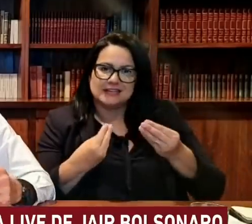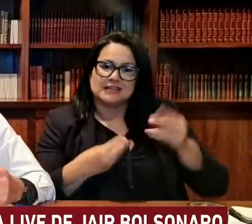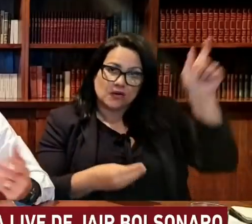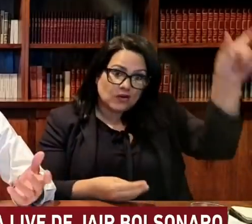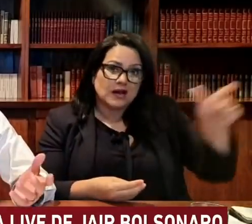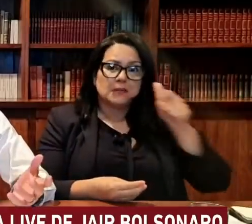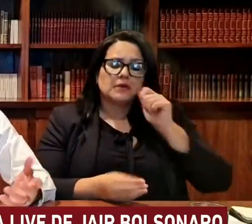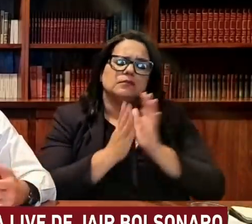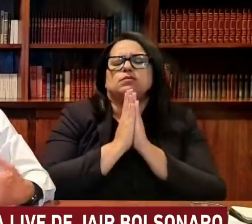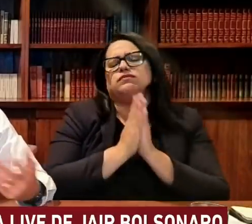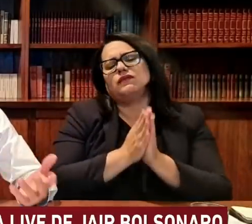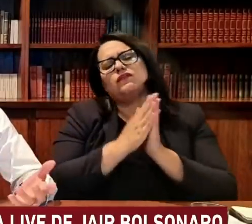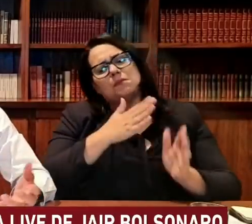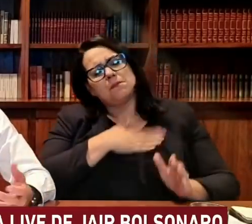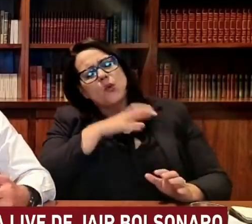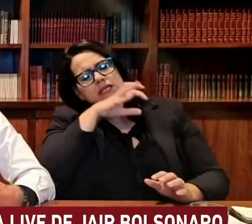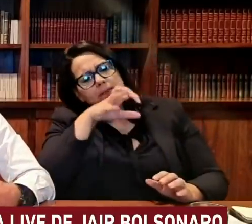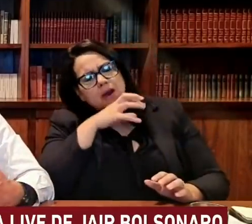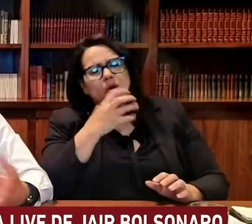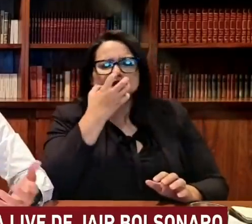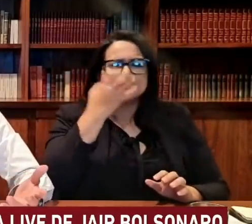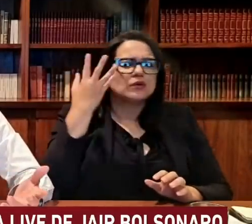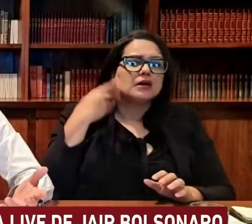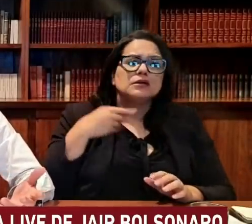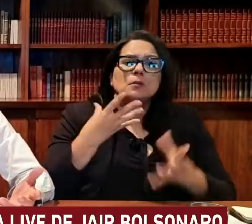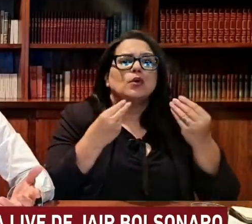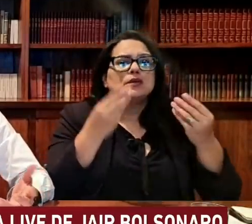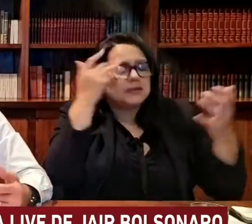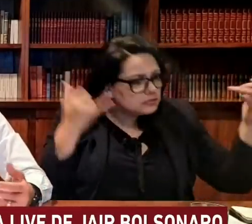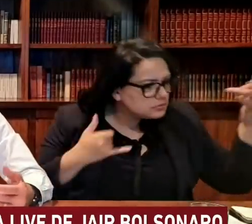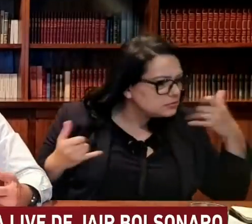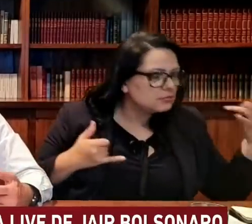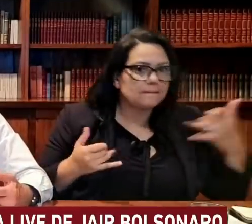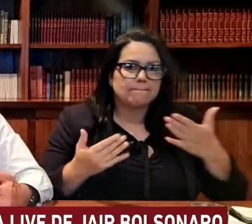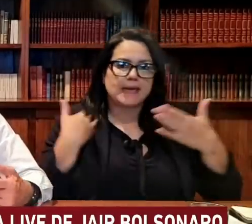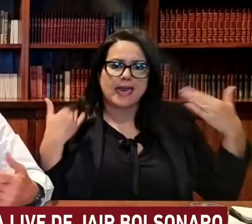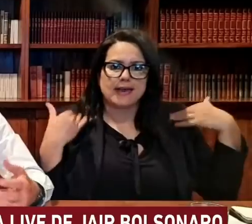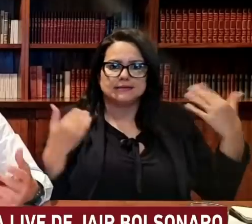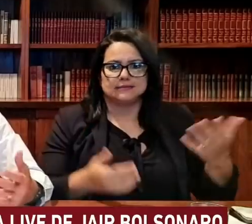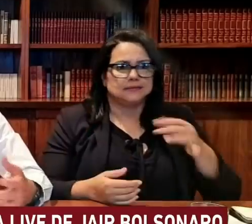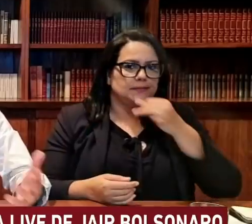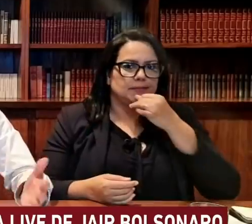né, de trazer os animais, que nós tomamos conhecimento na internet, vem de muita gente. Como, por exemplo,